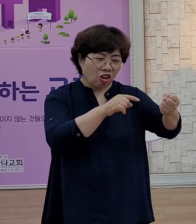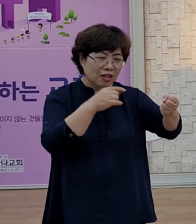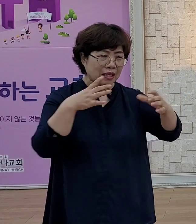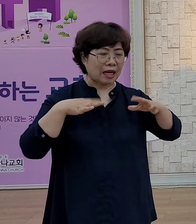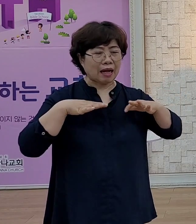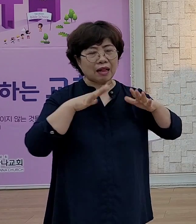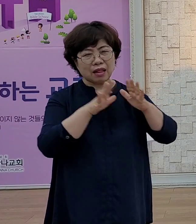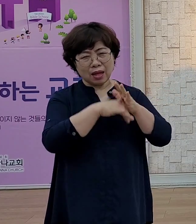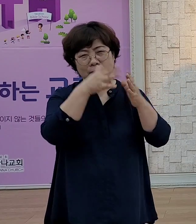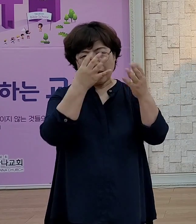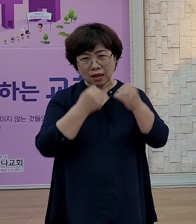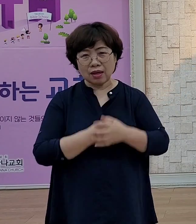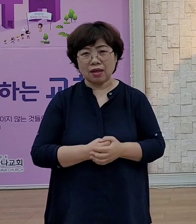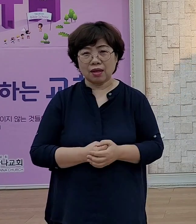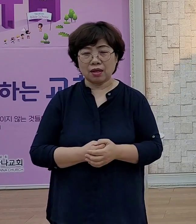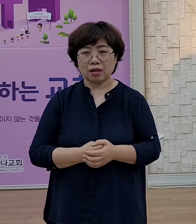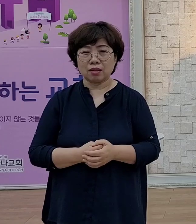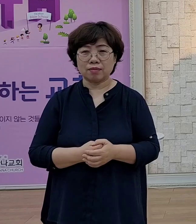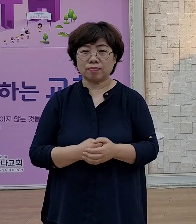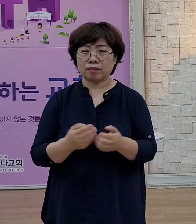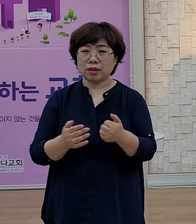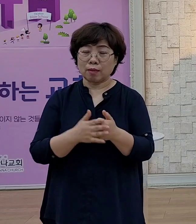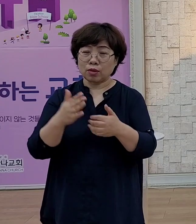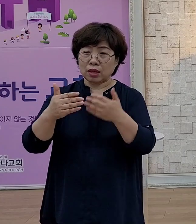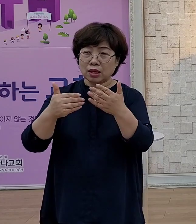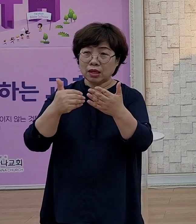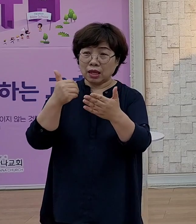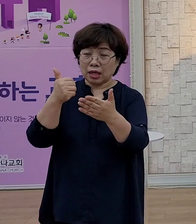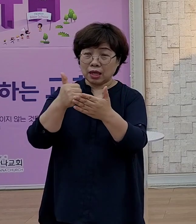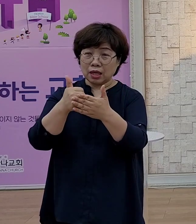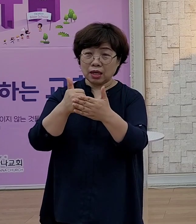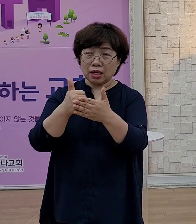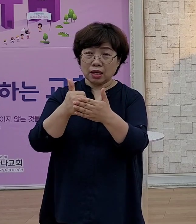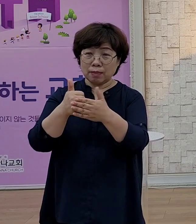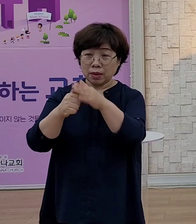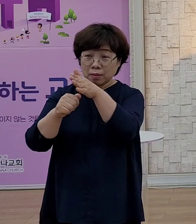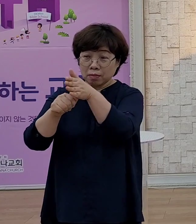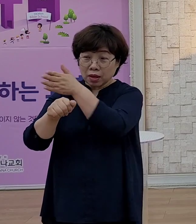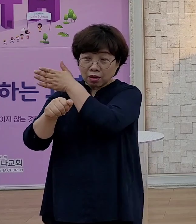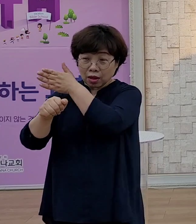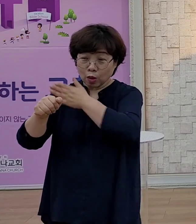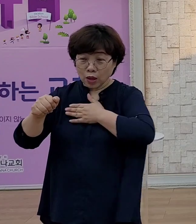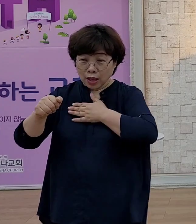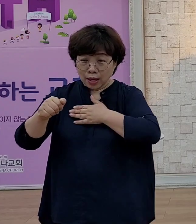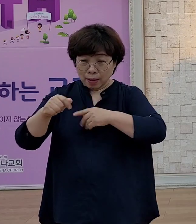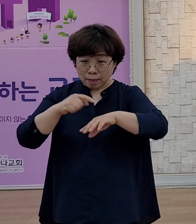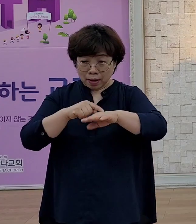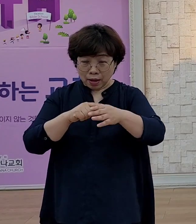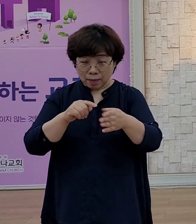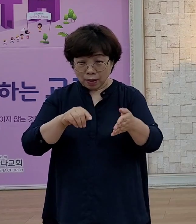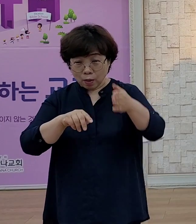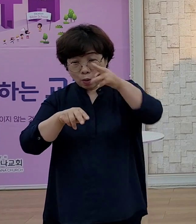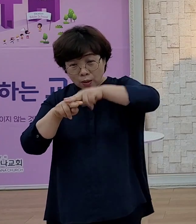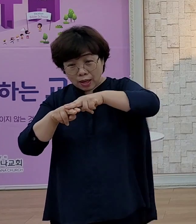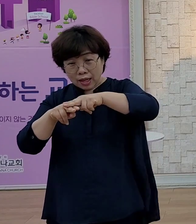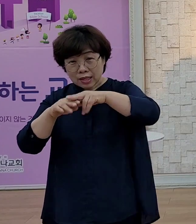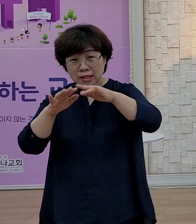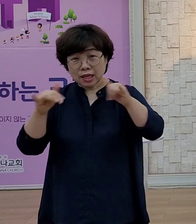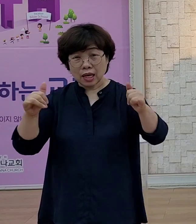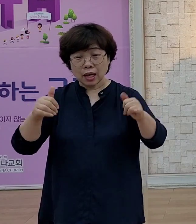그러니까 사람은 하나님을 밀어내고 내가 내 마음속에 주인된 그 사람은